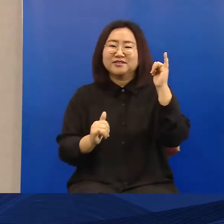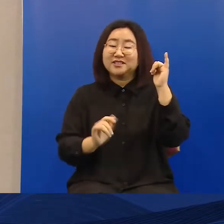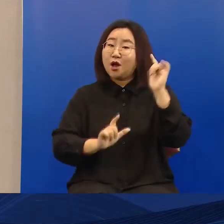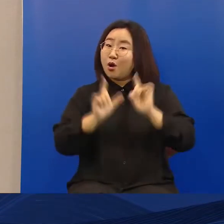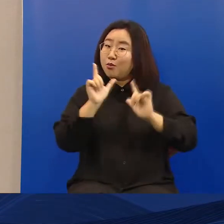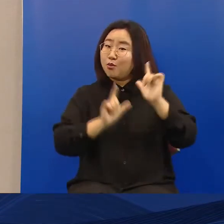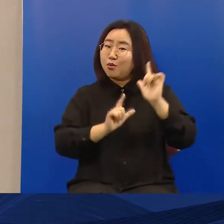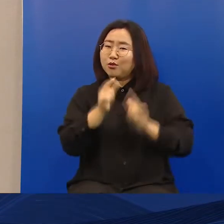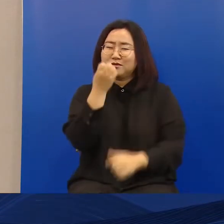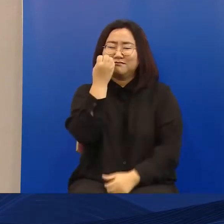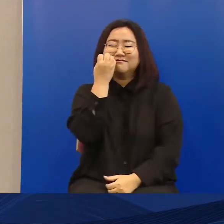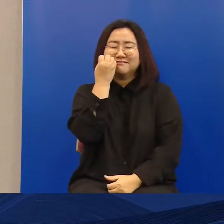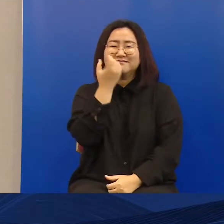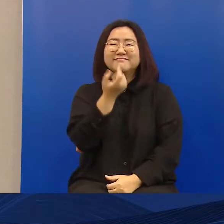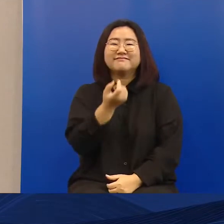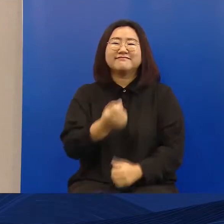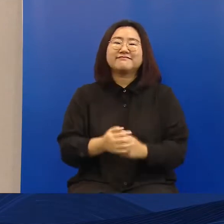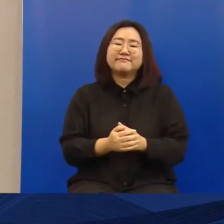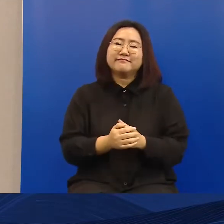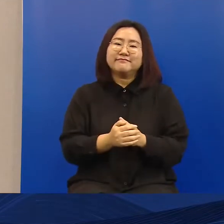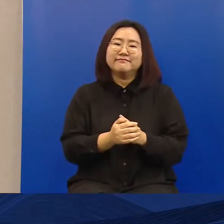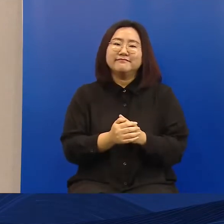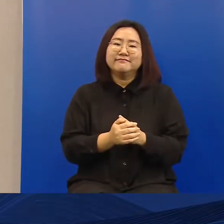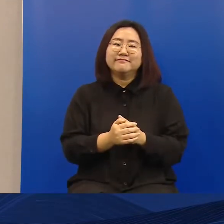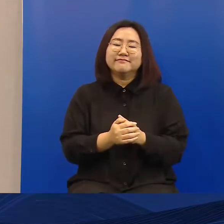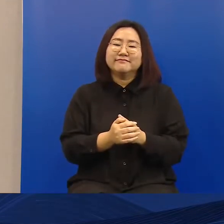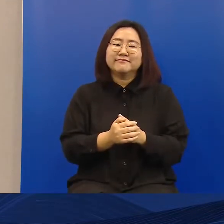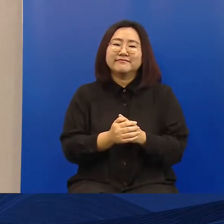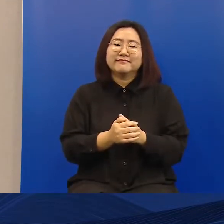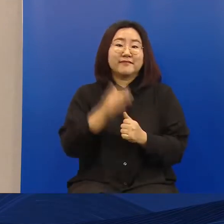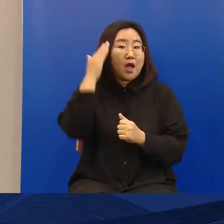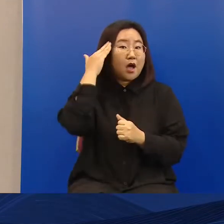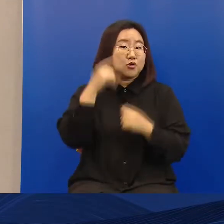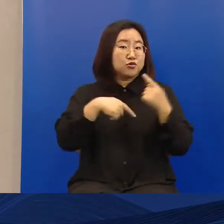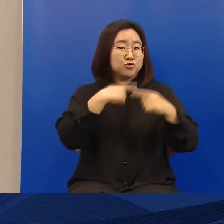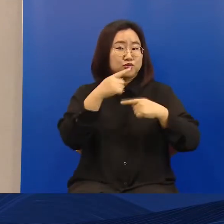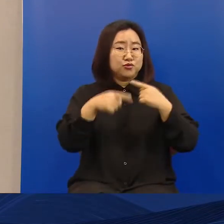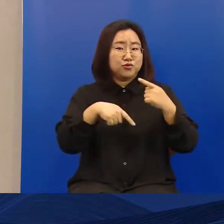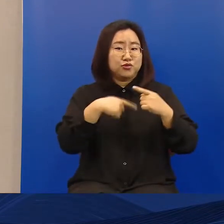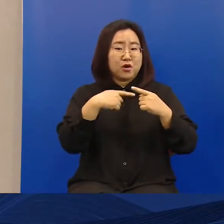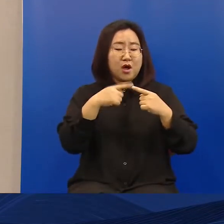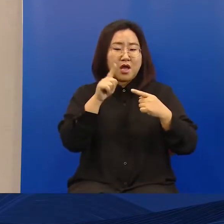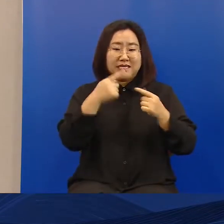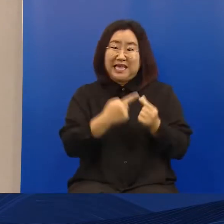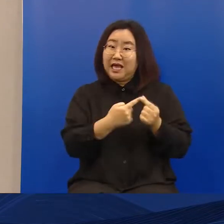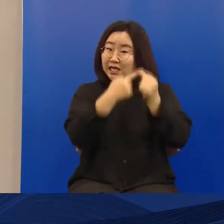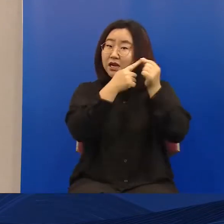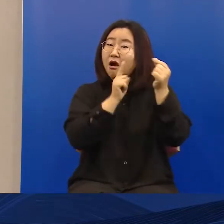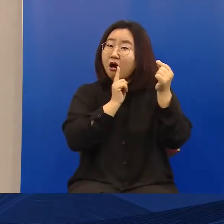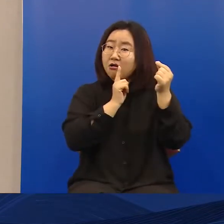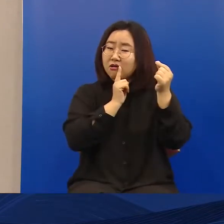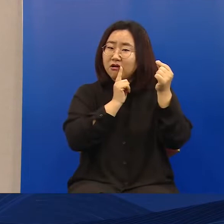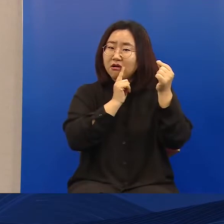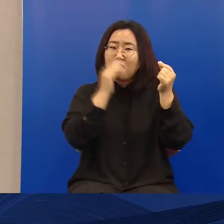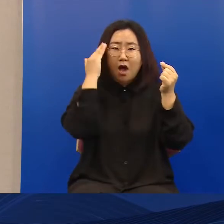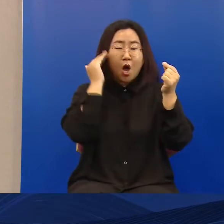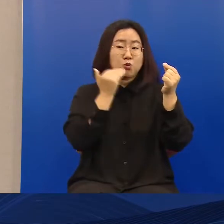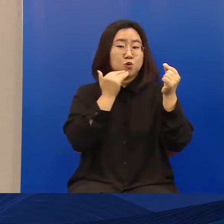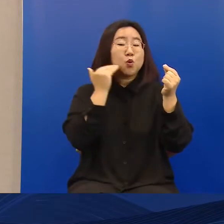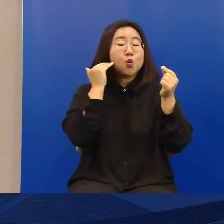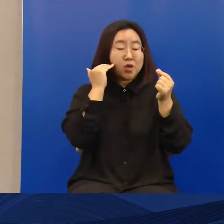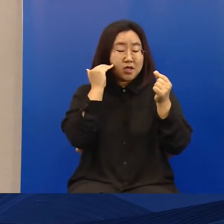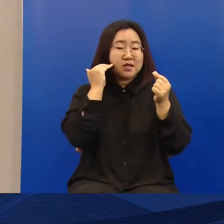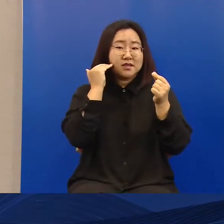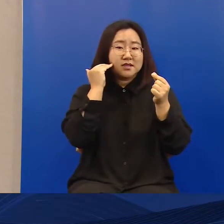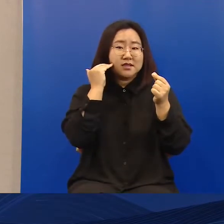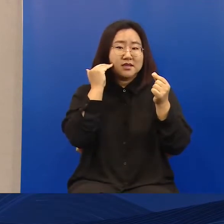모습은 신기할 따름입니다. 그런 가운데 한국 수어를 제1언어로 사용하는 한국